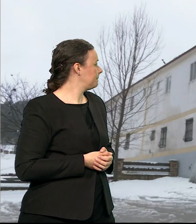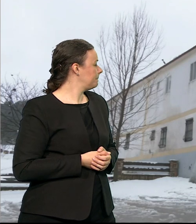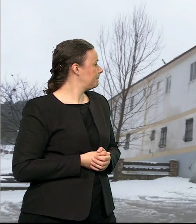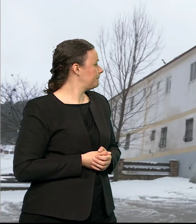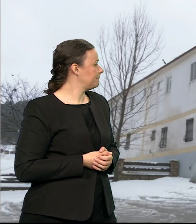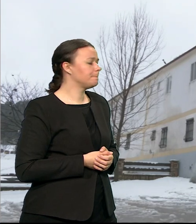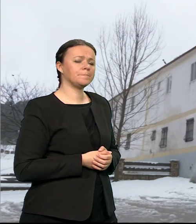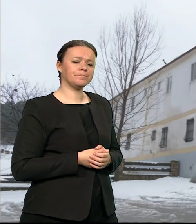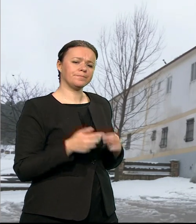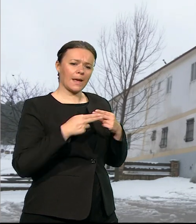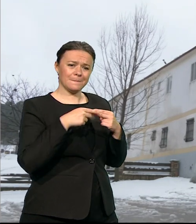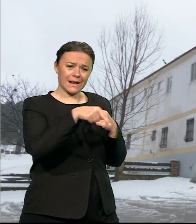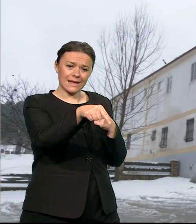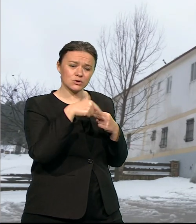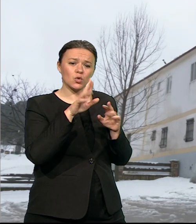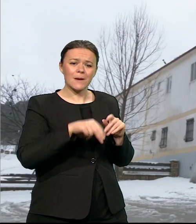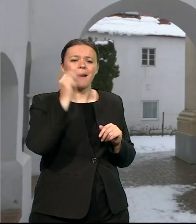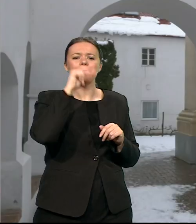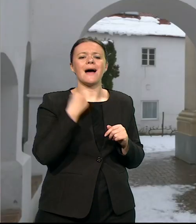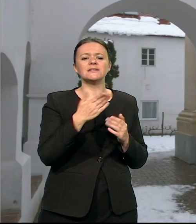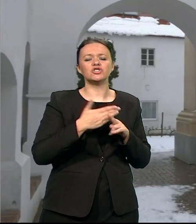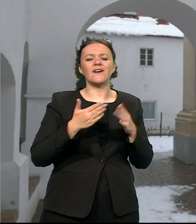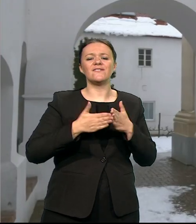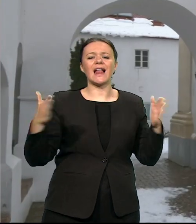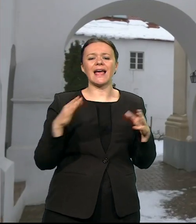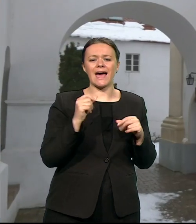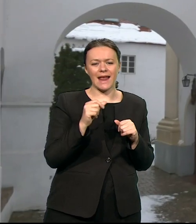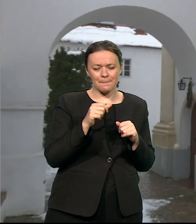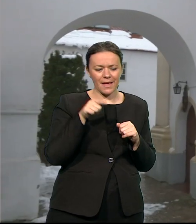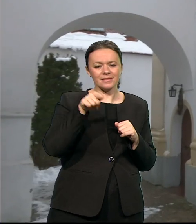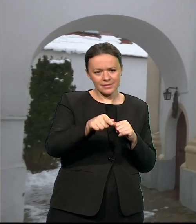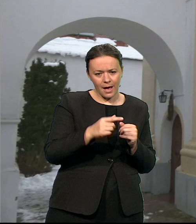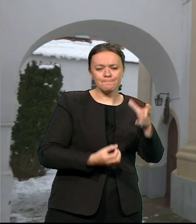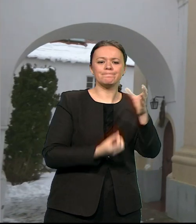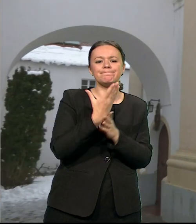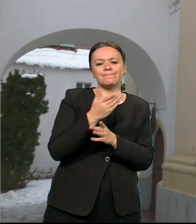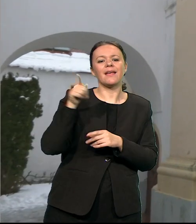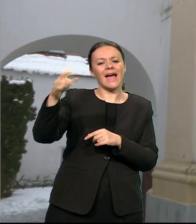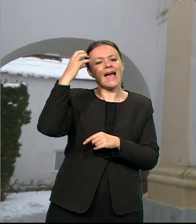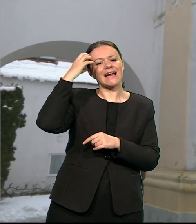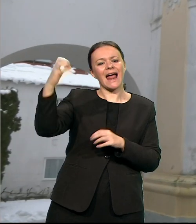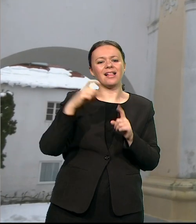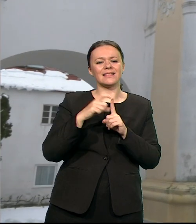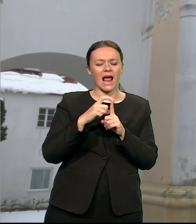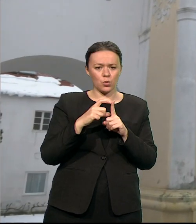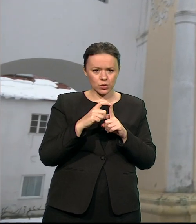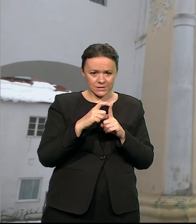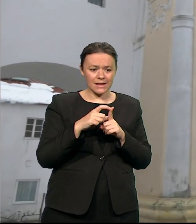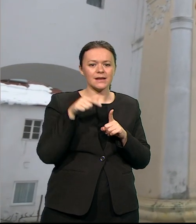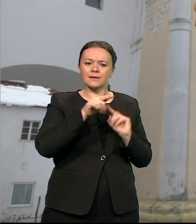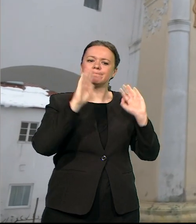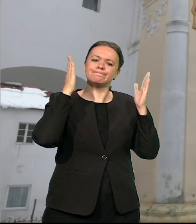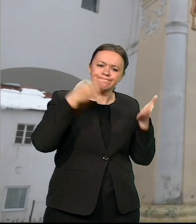Nedaleko od Krušedola nalazi se i manastir Velika Remeta. Prema predanju osnovao ga je kralj Dragutin. Manastir je posvećen